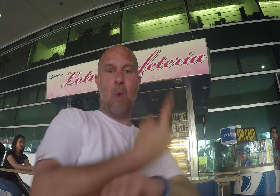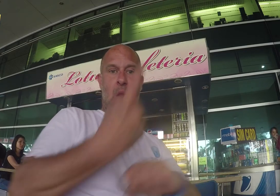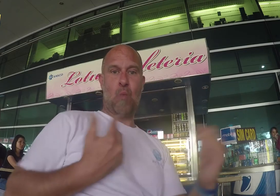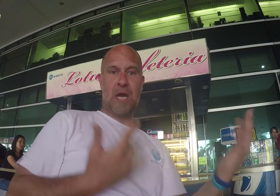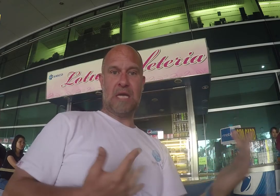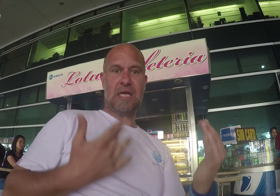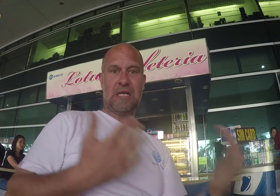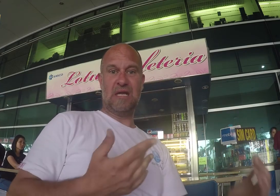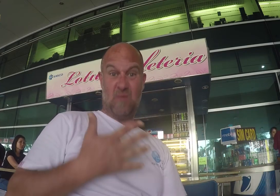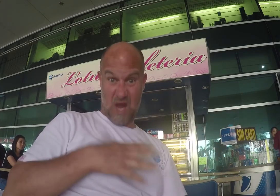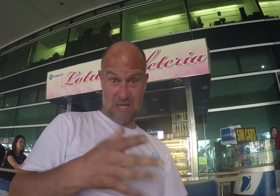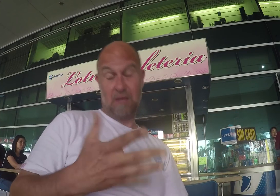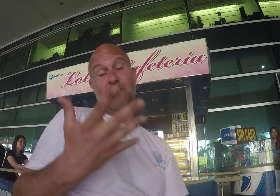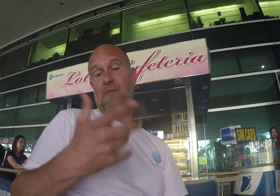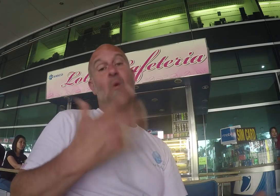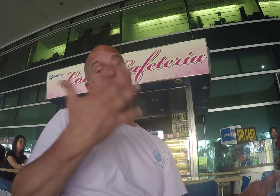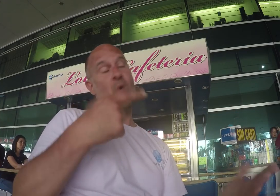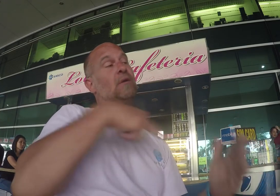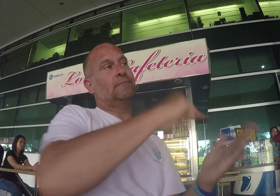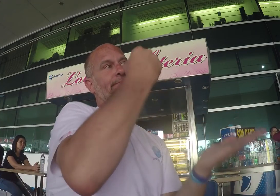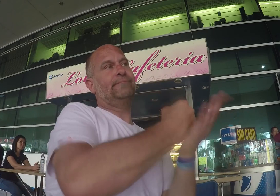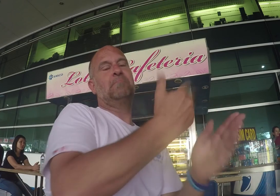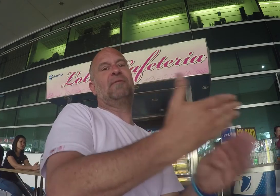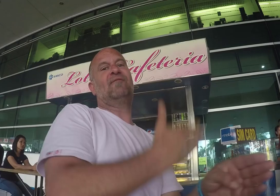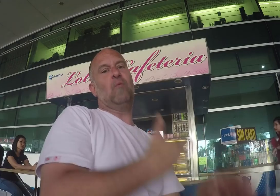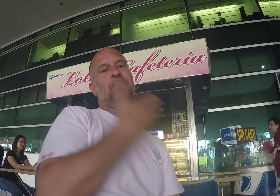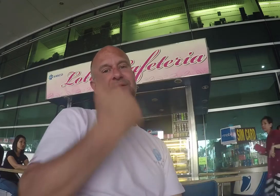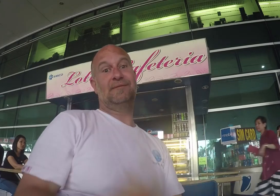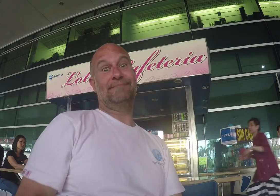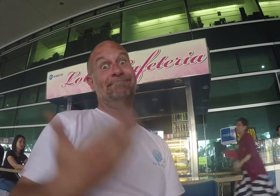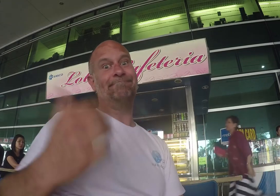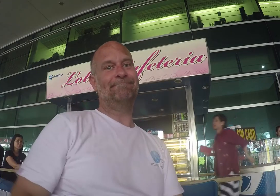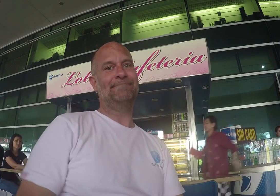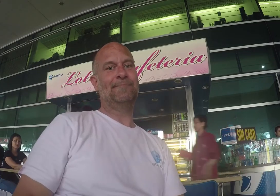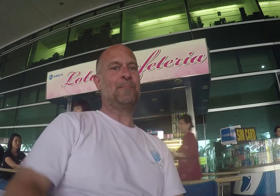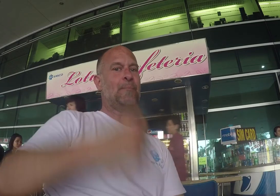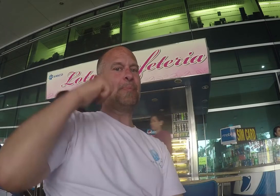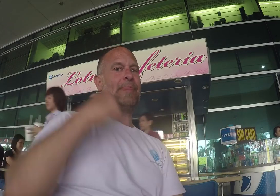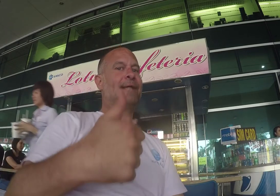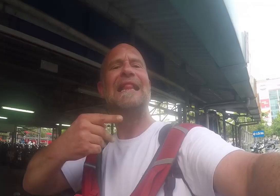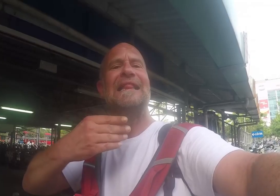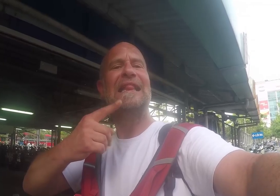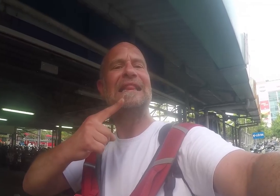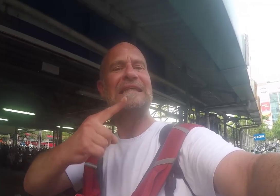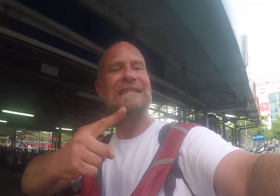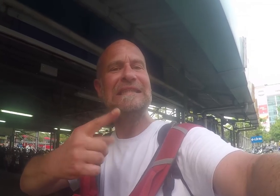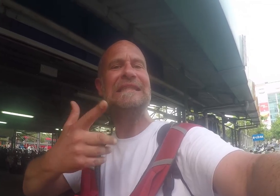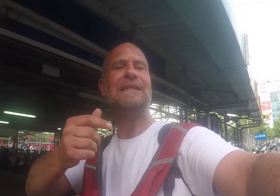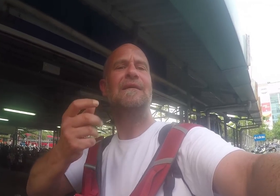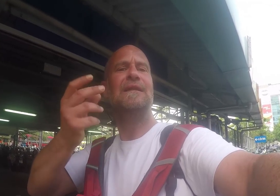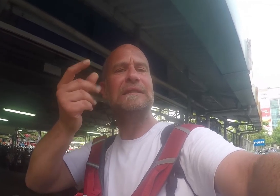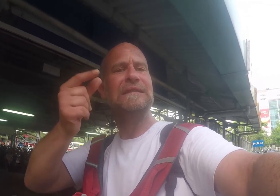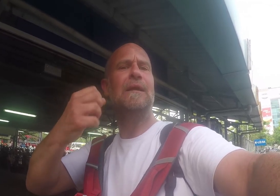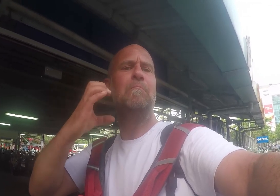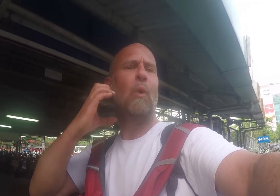Stunde. Hinzu kommt das Warten. Möchtest du das? Regel das lieber vorher, okay? Und nun nehme ich ein